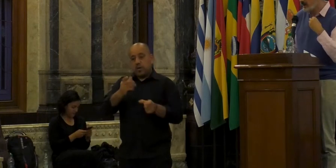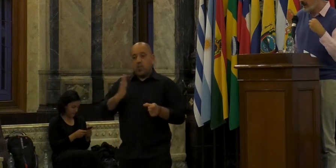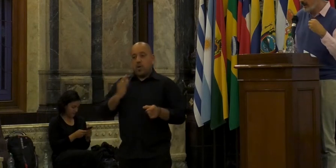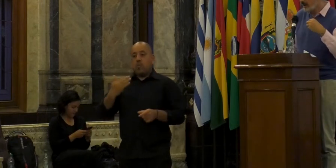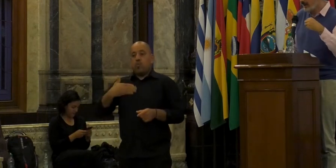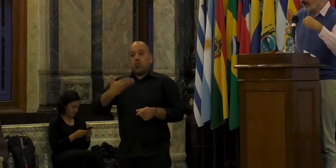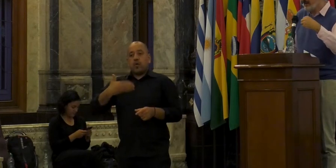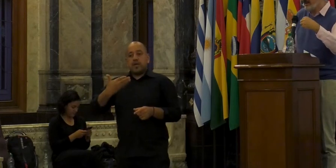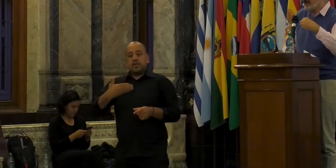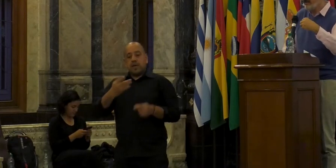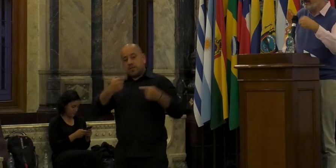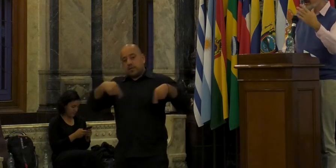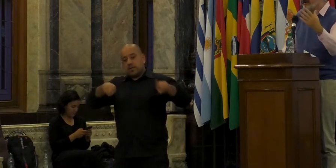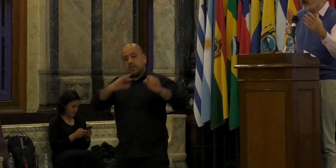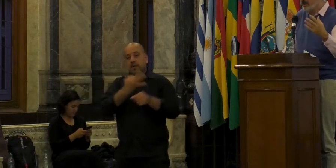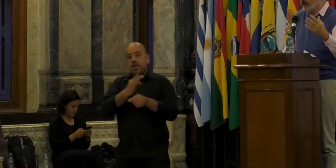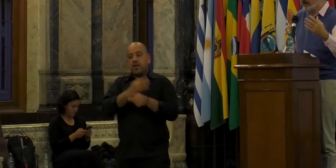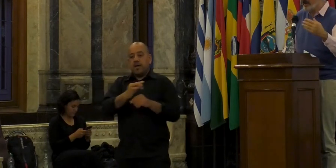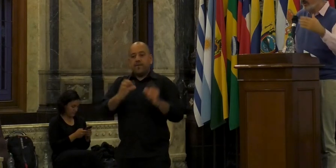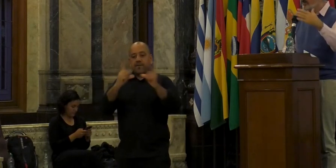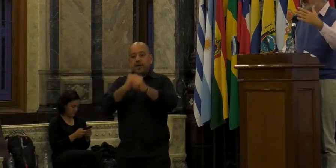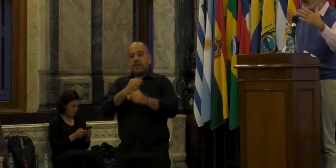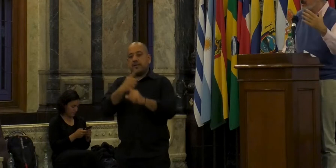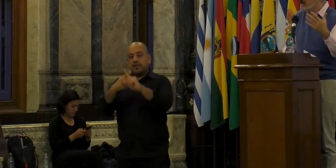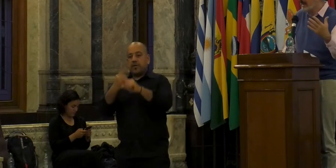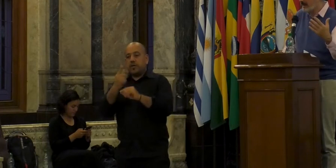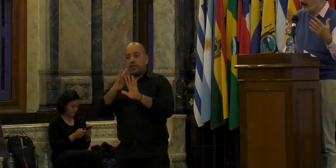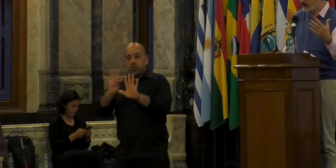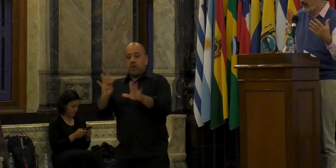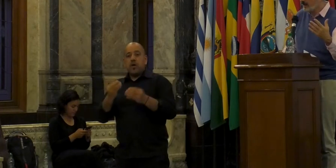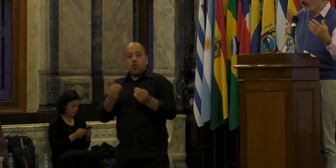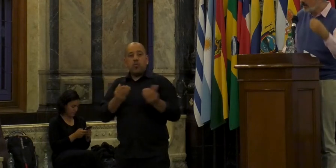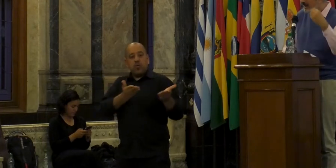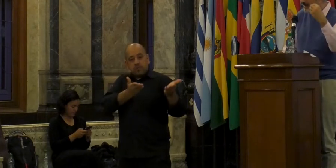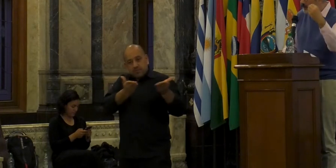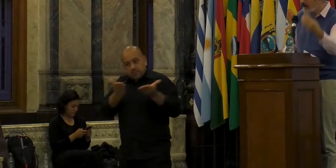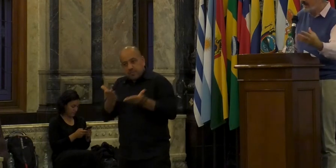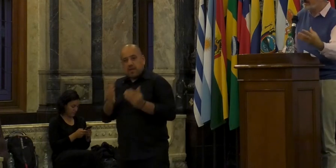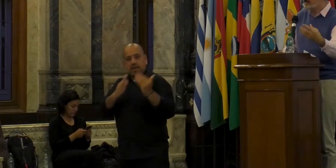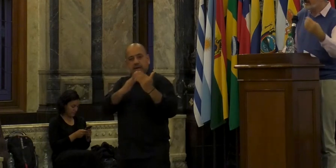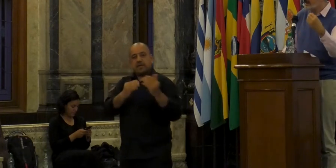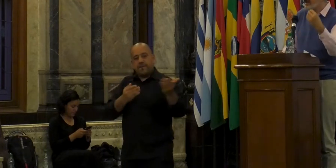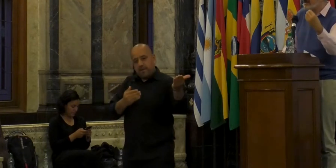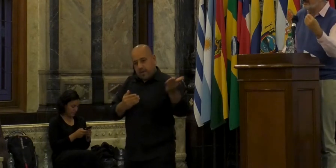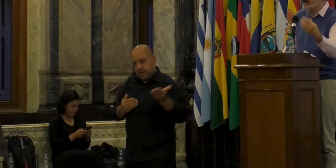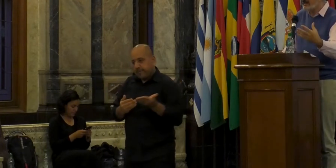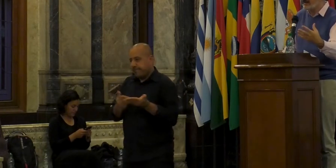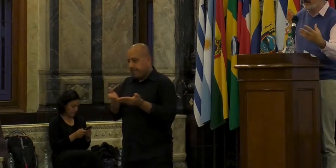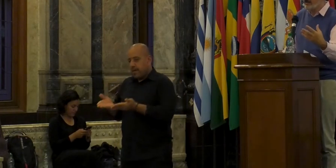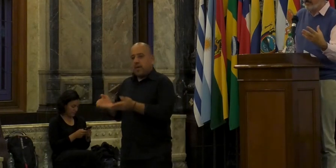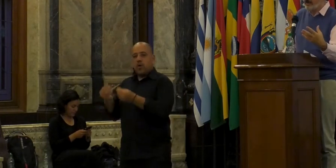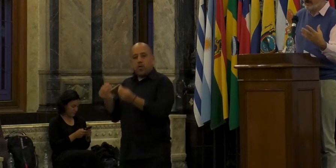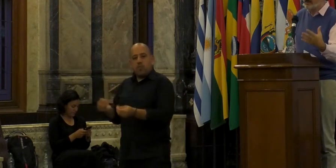burguesas de finales del XIX, cómo se recibía en casa, cómo era el ritual de la visita, que era